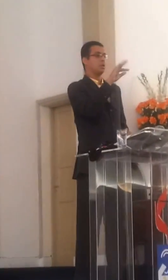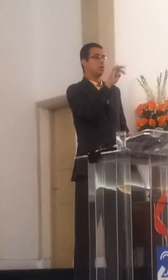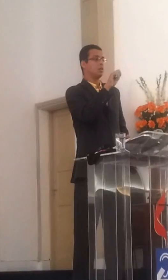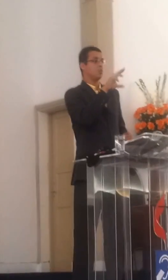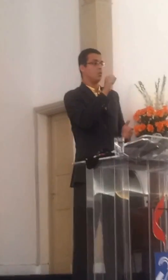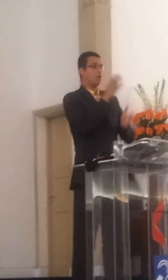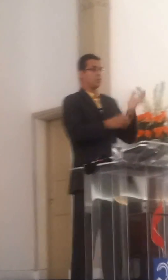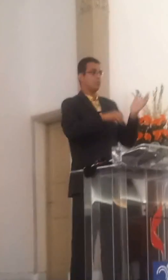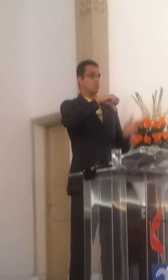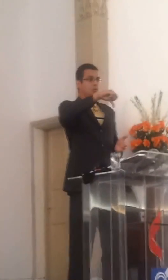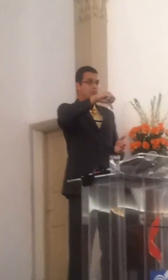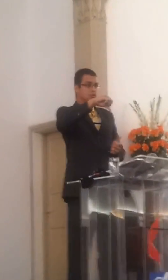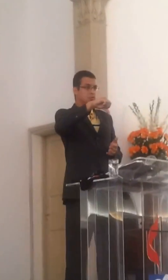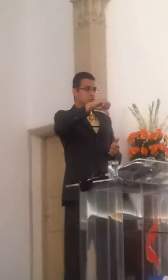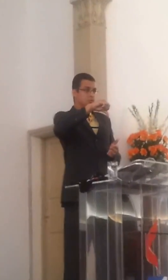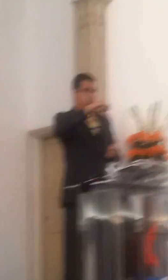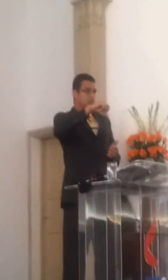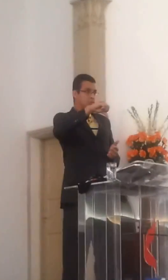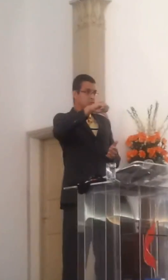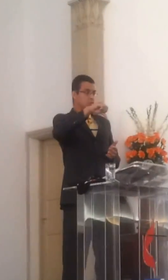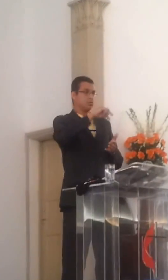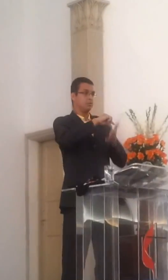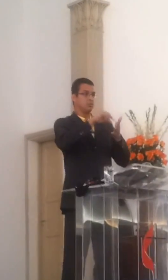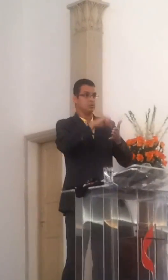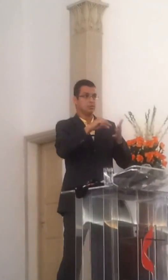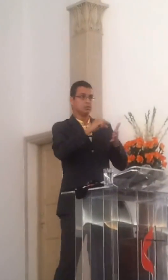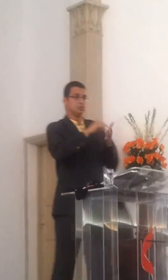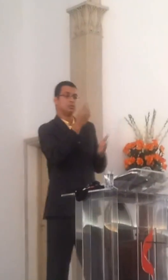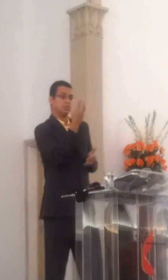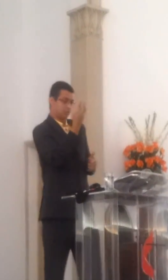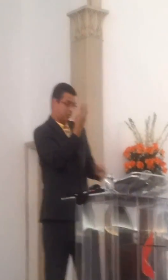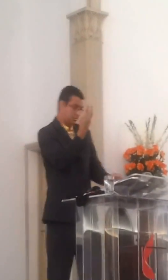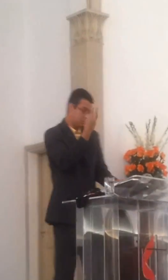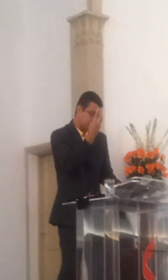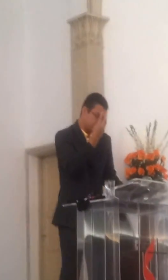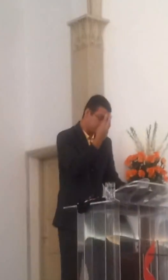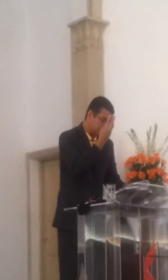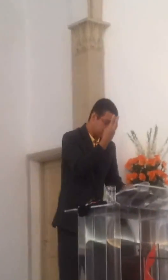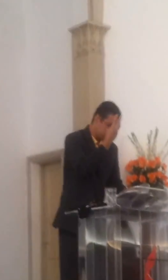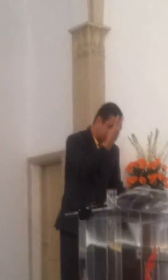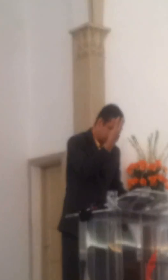Mateus, no capítulo 9, no versículo 3.